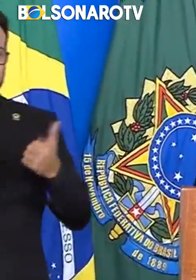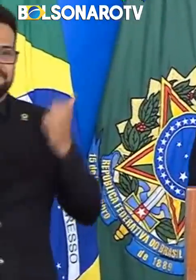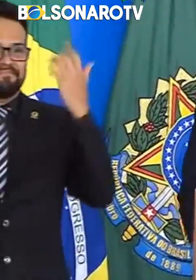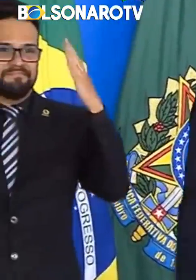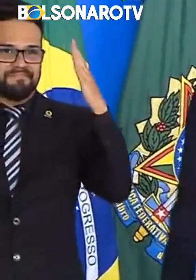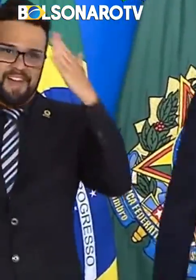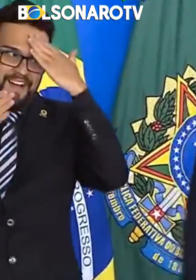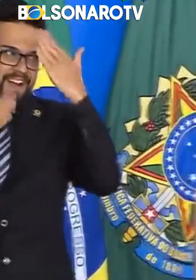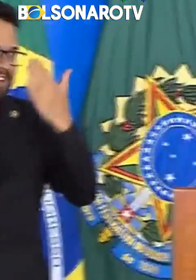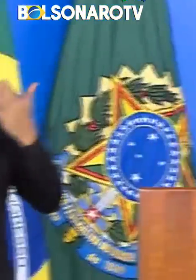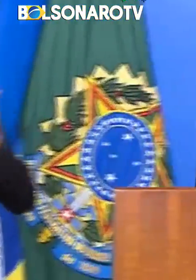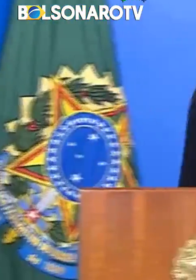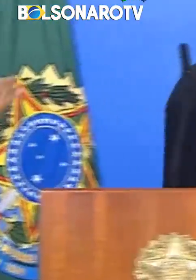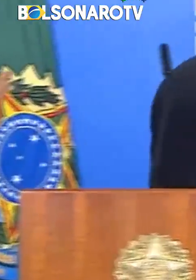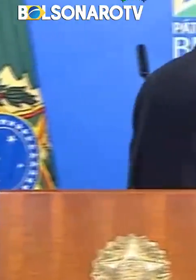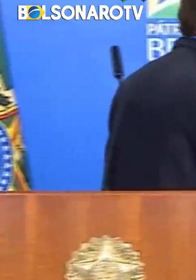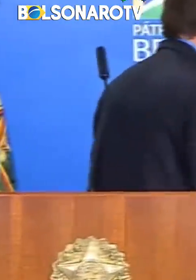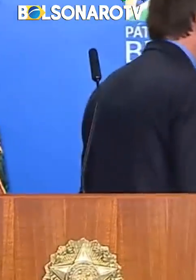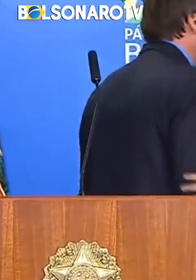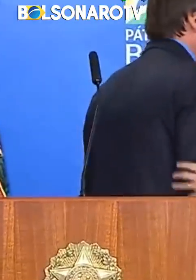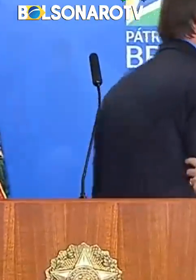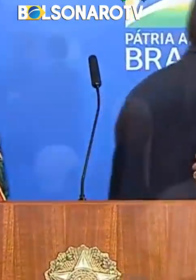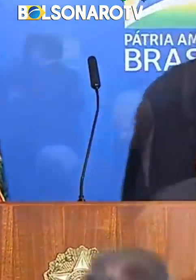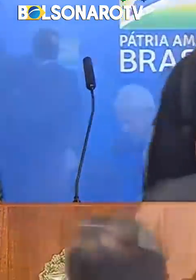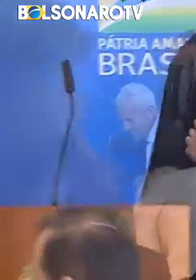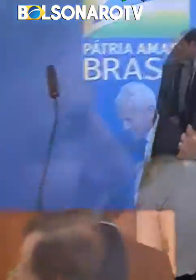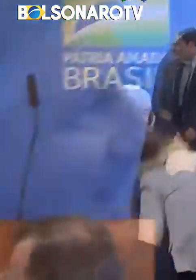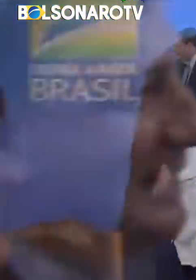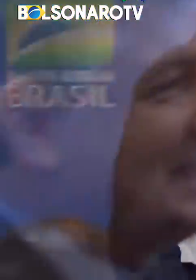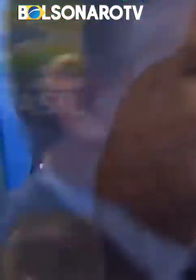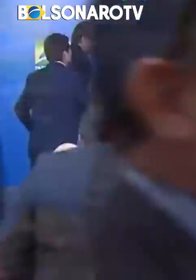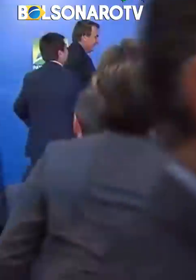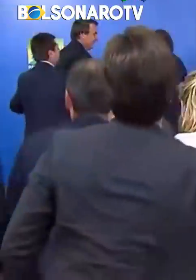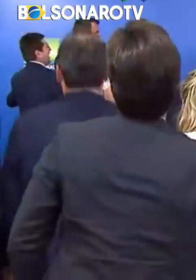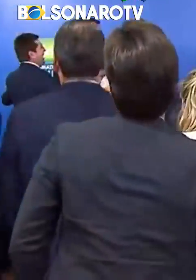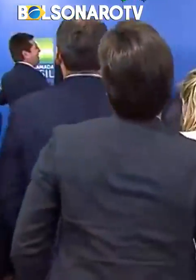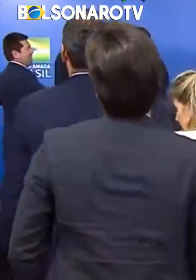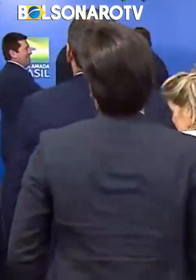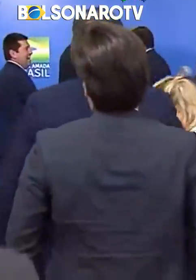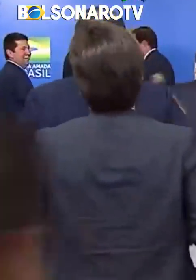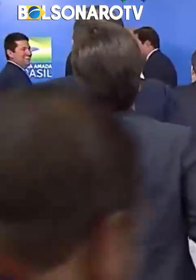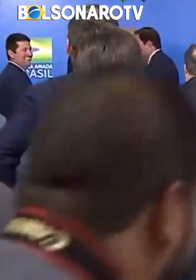oportunidade. Está encerrada esta cerimônia.